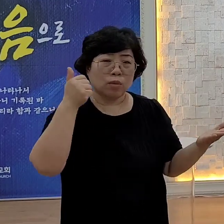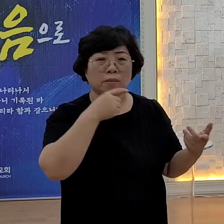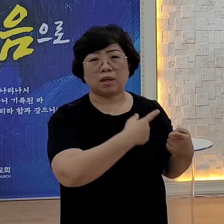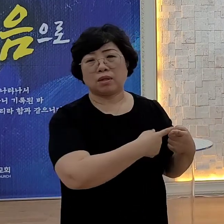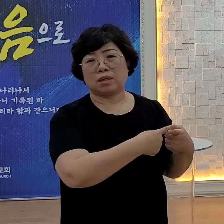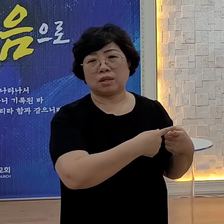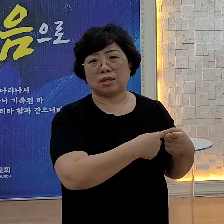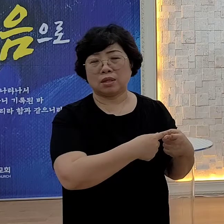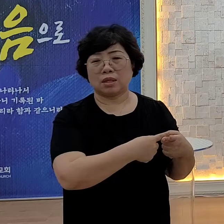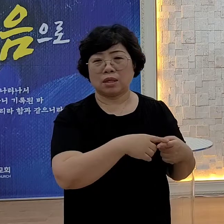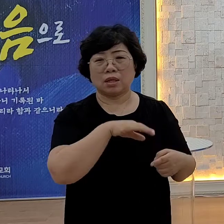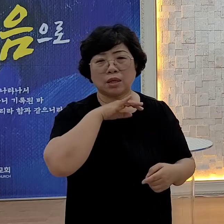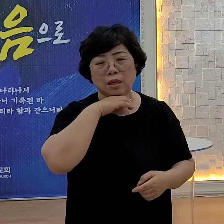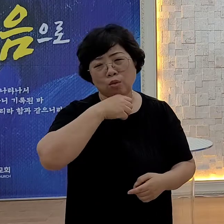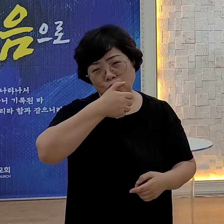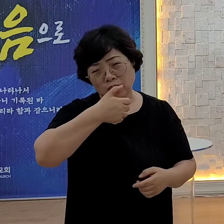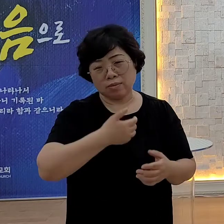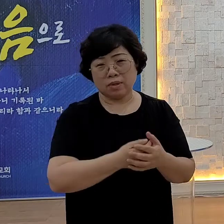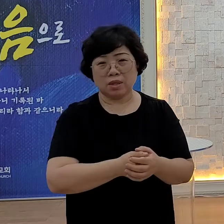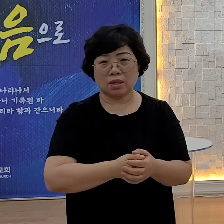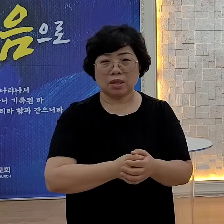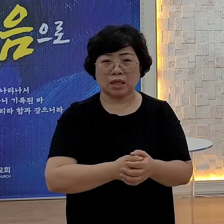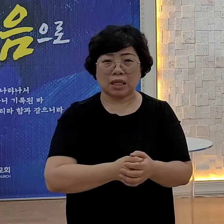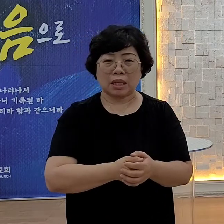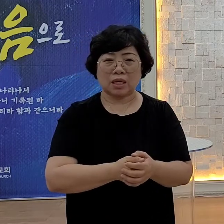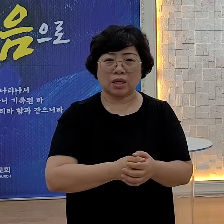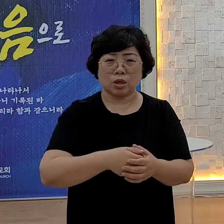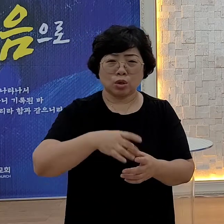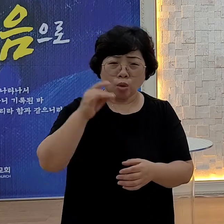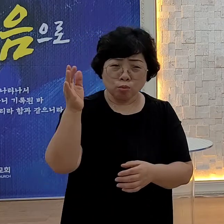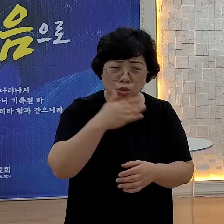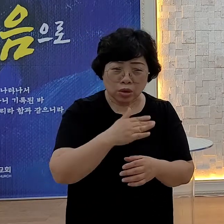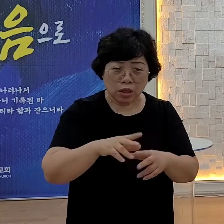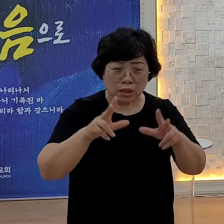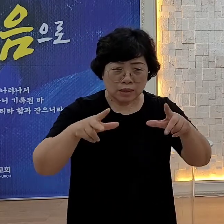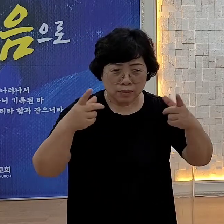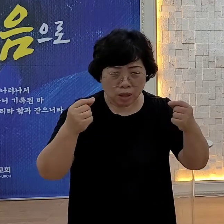저 하루아침에 이 믿음 설교할 수 있는 사람이 된 게 아닙니다.